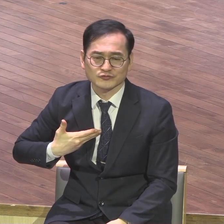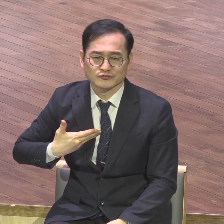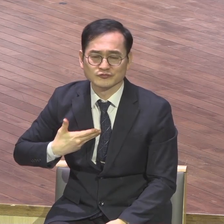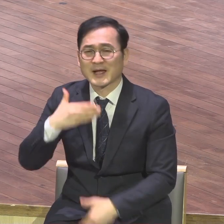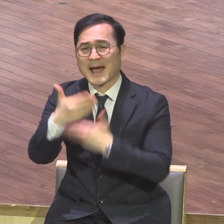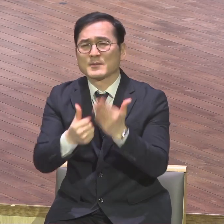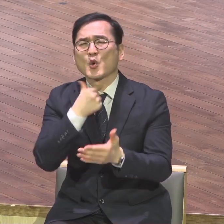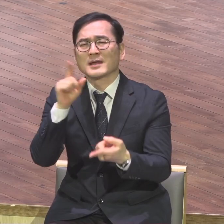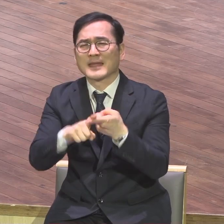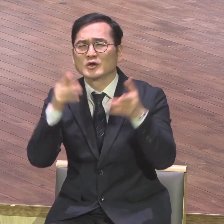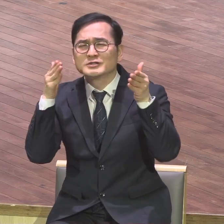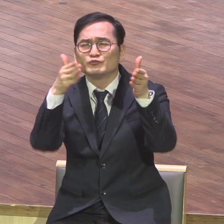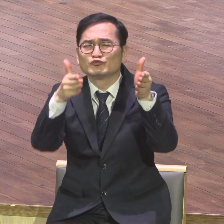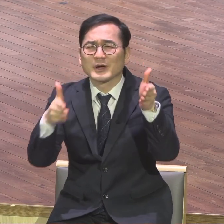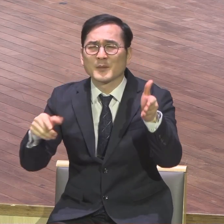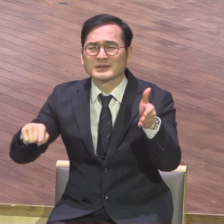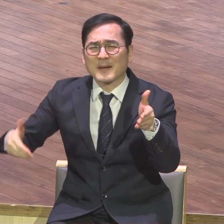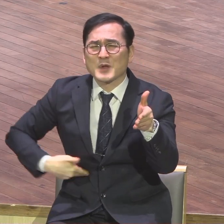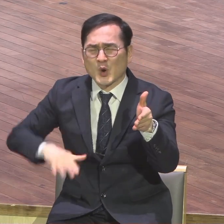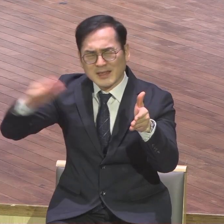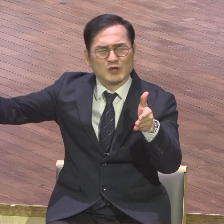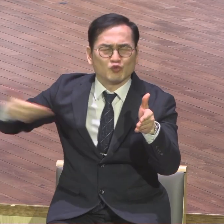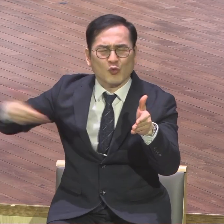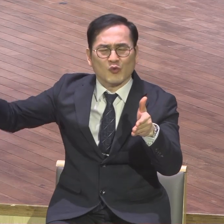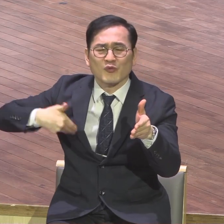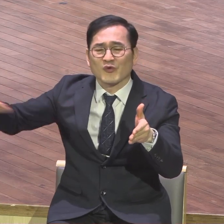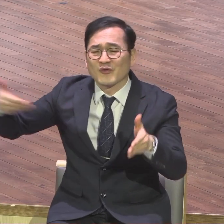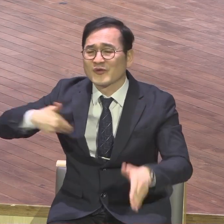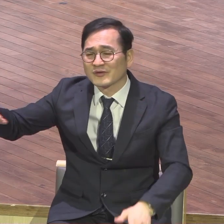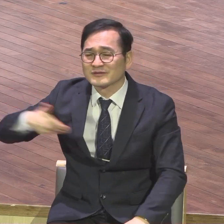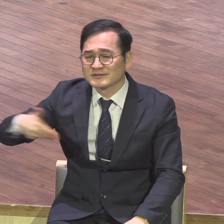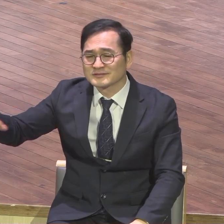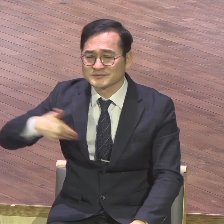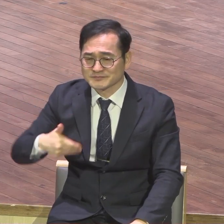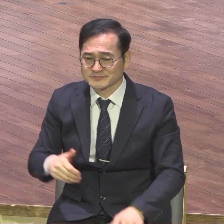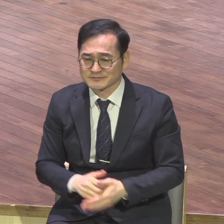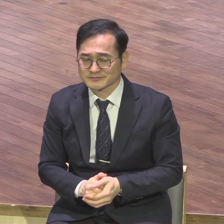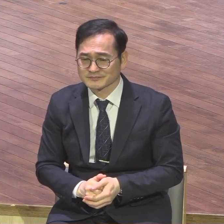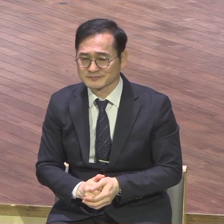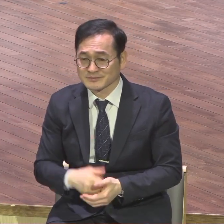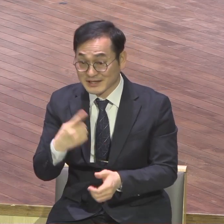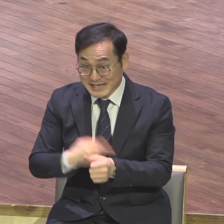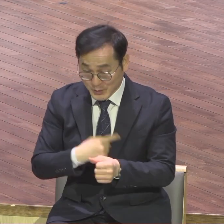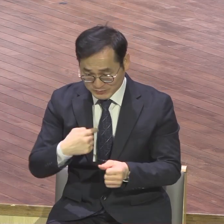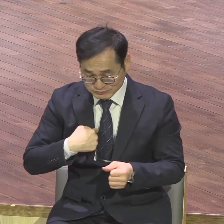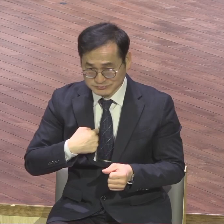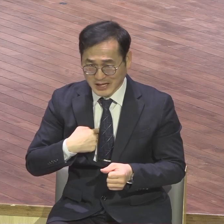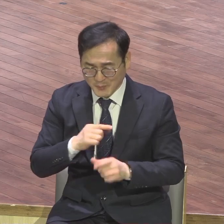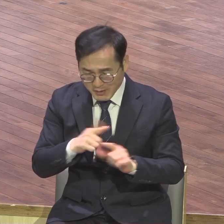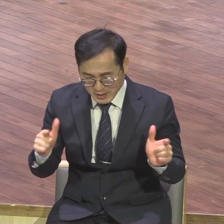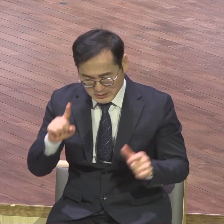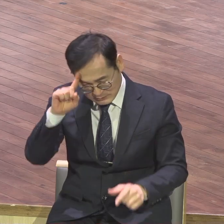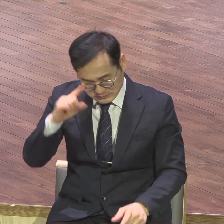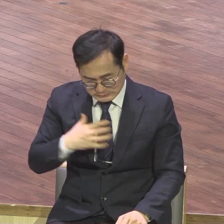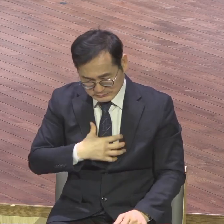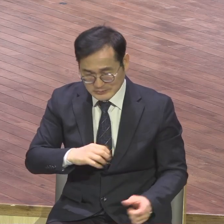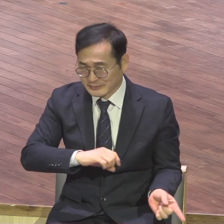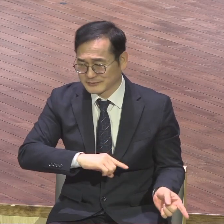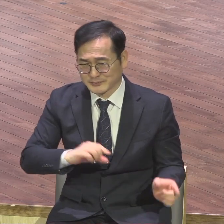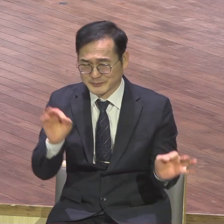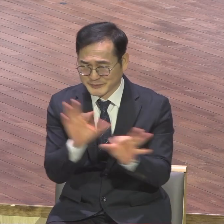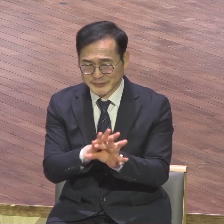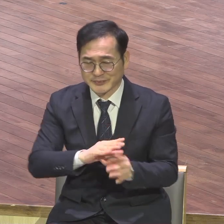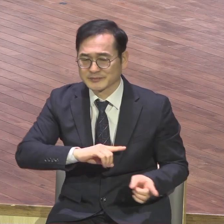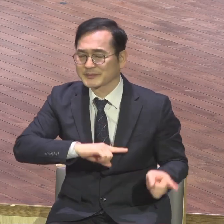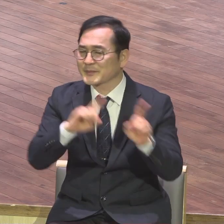물질 주셔서 하지 말고 이삼일치 운동하게 하여 주옵소서. 그럼 치유된다니까요. 그 나라와 그 일을 구하면